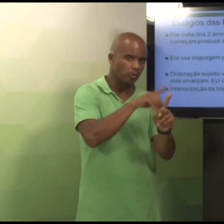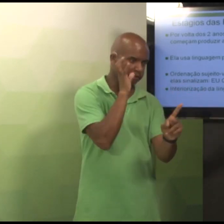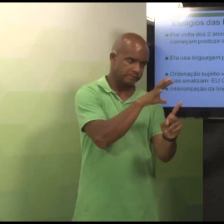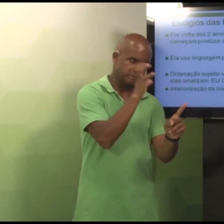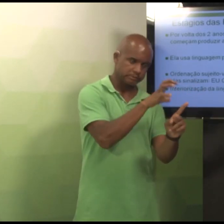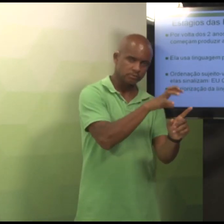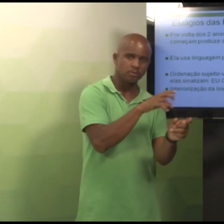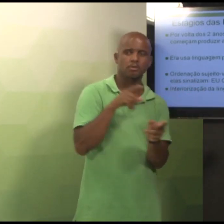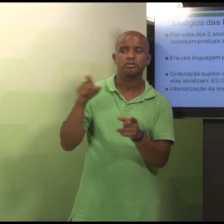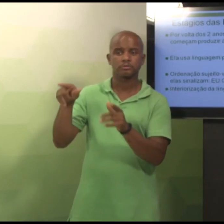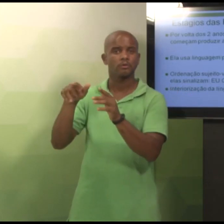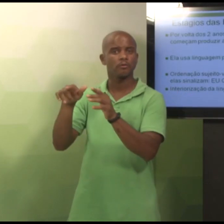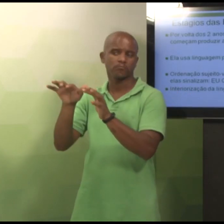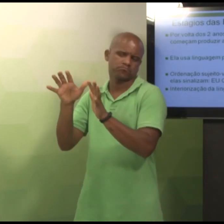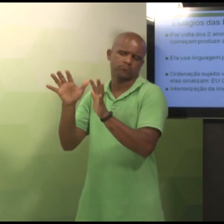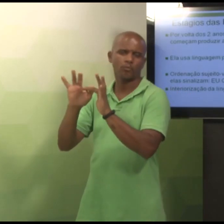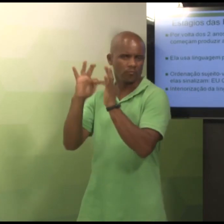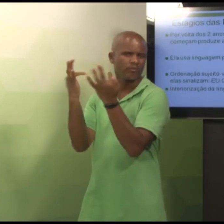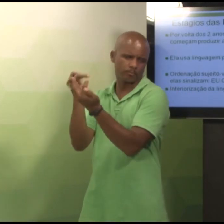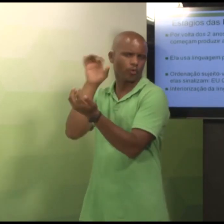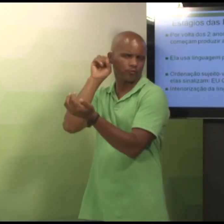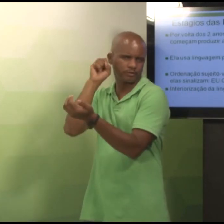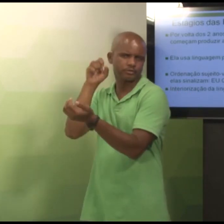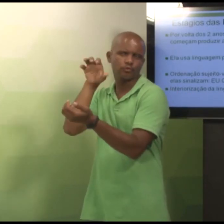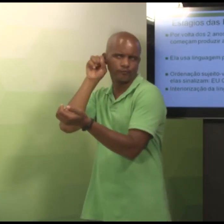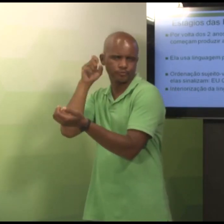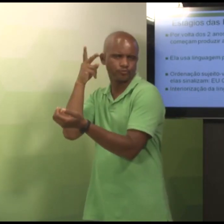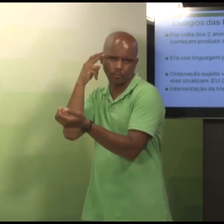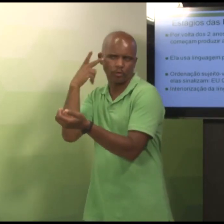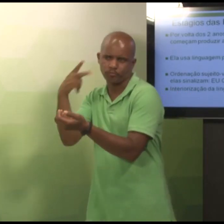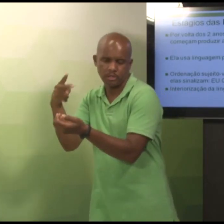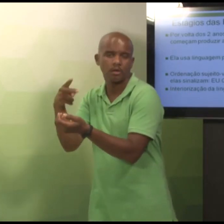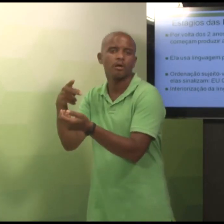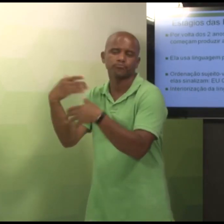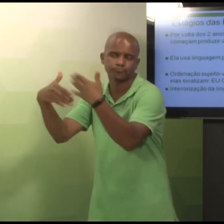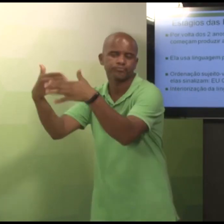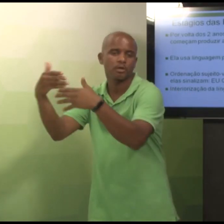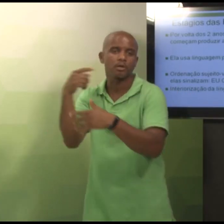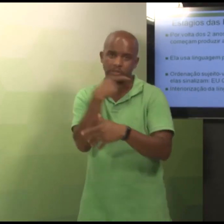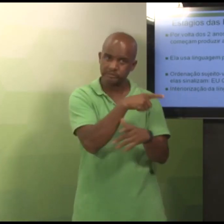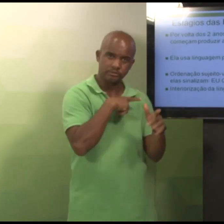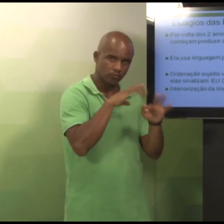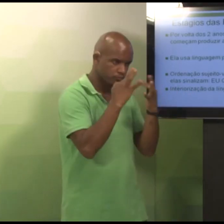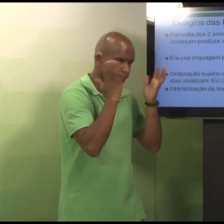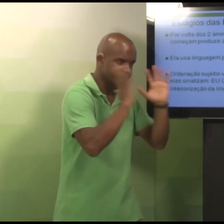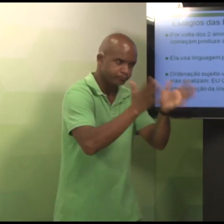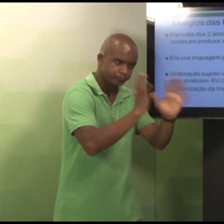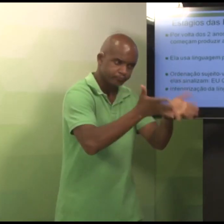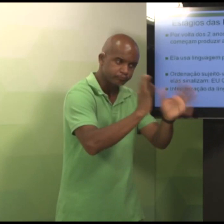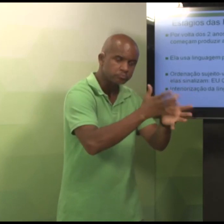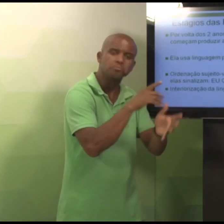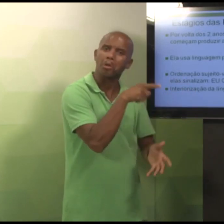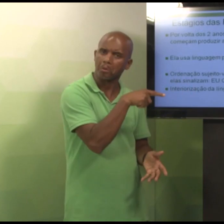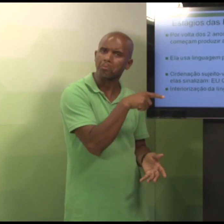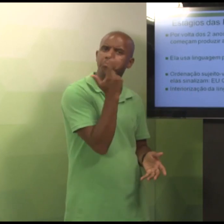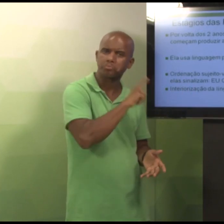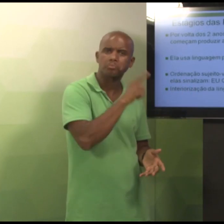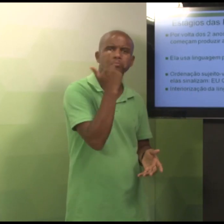os surdos, por meio da língua de sinais, e já os ouvintes, com seu contexto familiar, desenvolvem a língua oral.